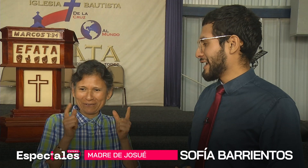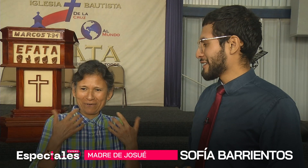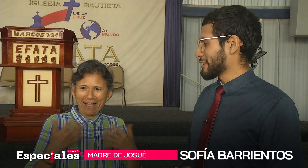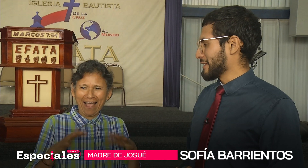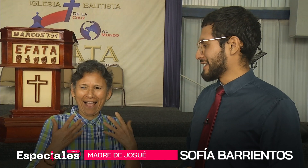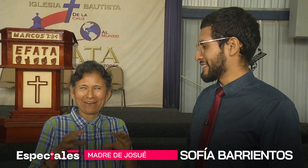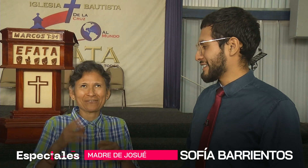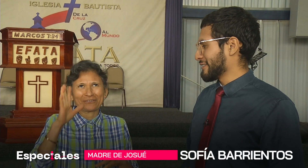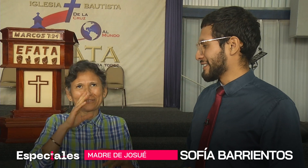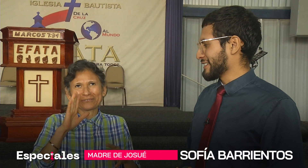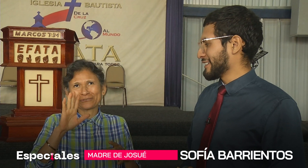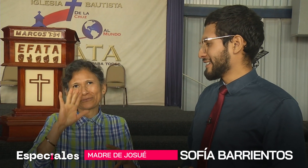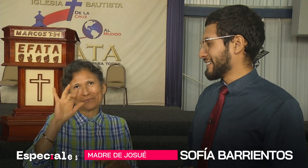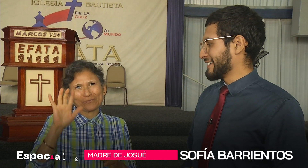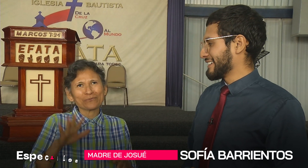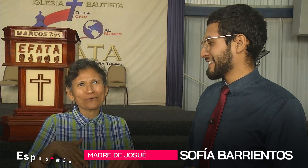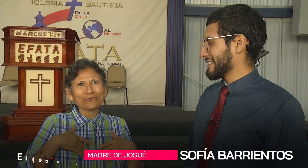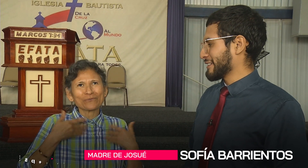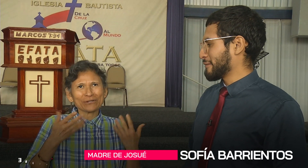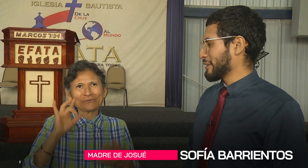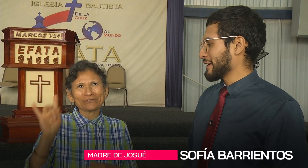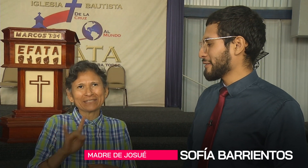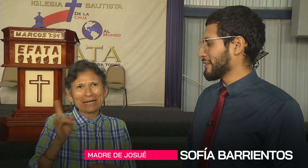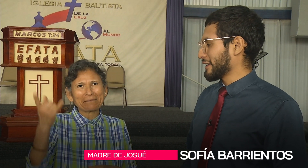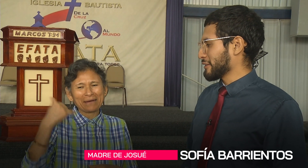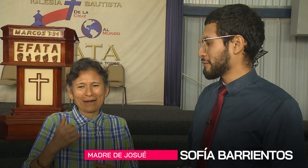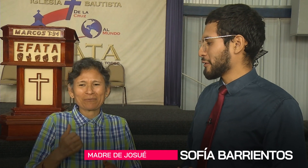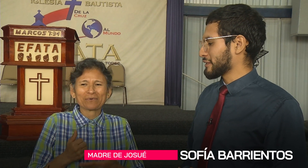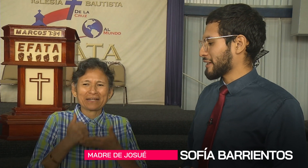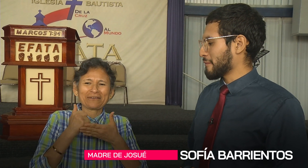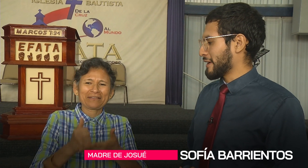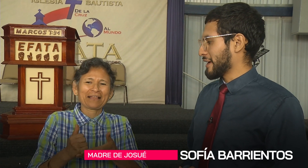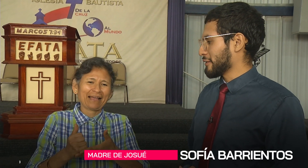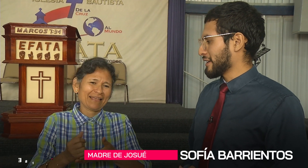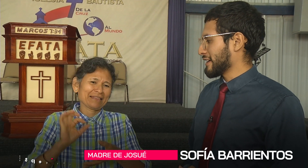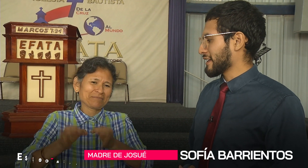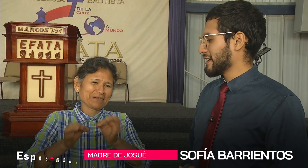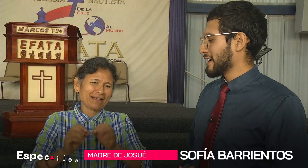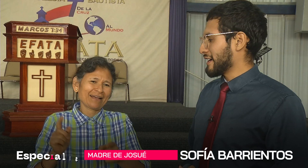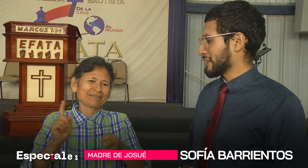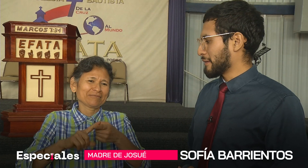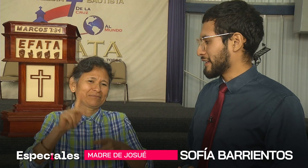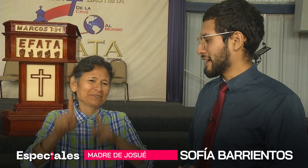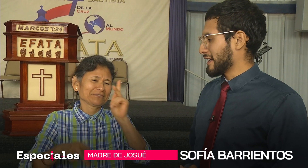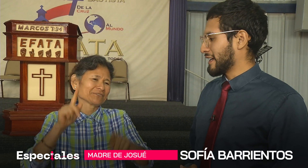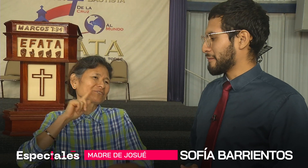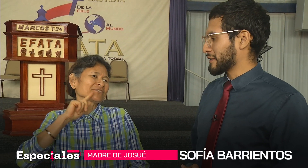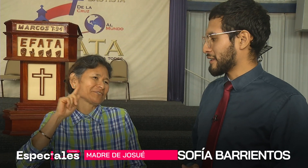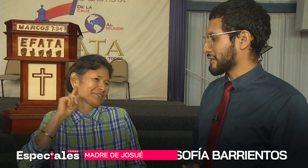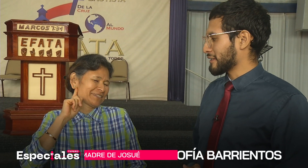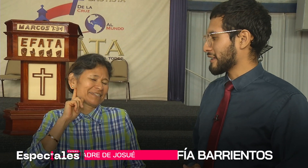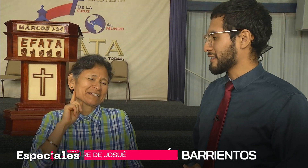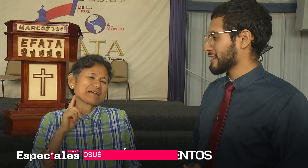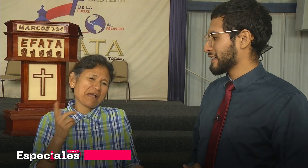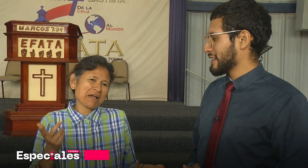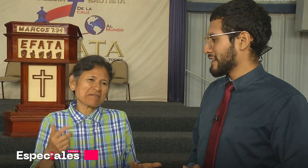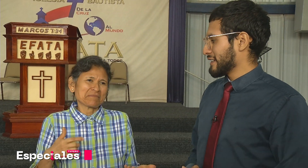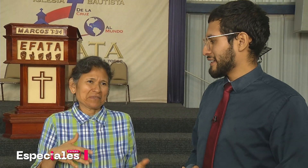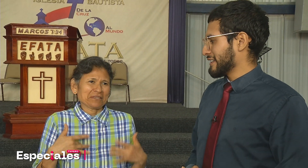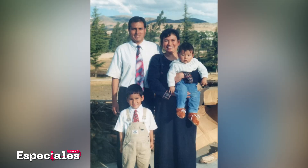Realmente fue algo sorpresivo. Yo puedo ver como que Dios puede usarlo para ayudar a interpretar a las personas